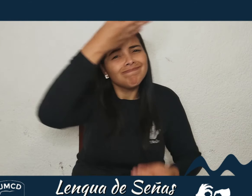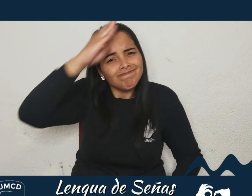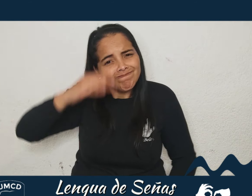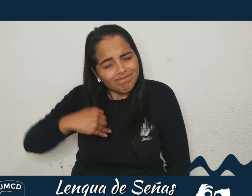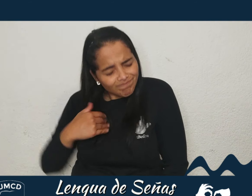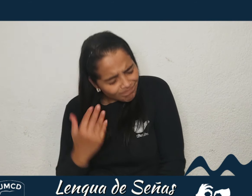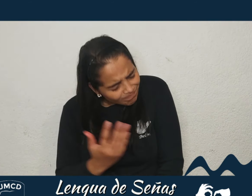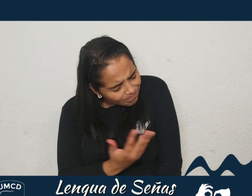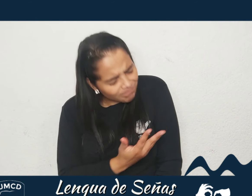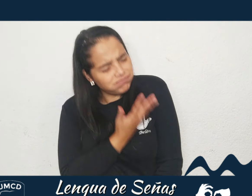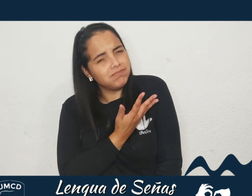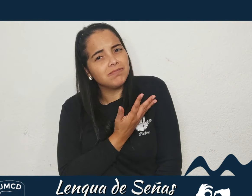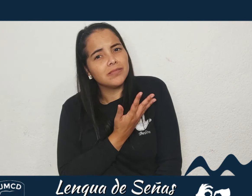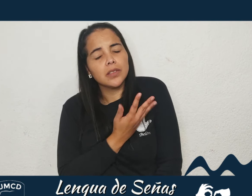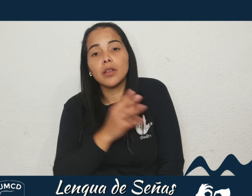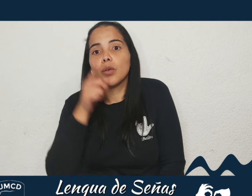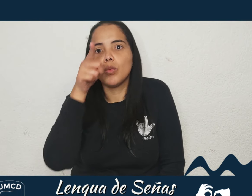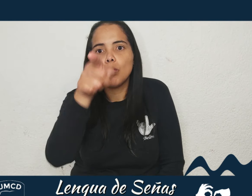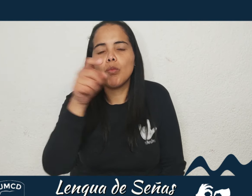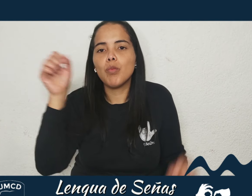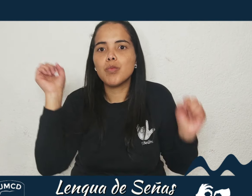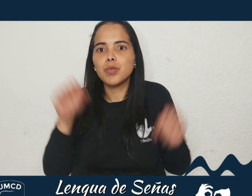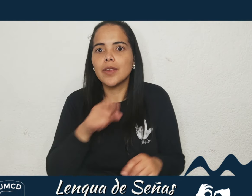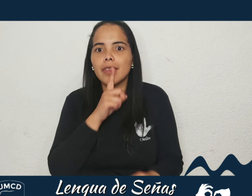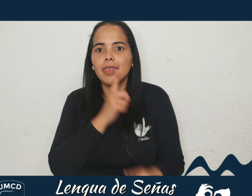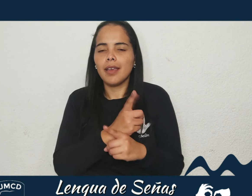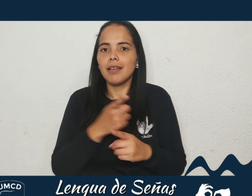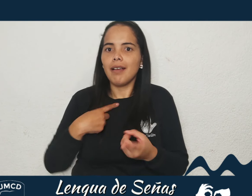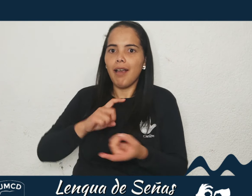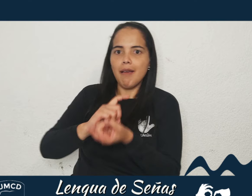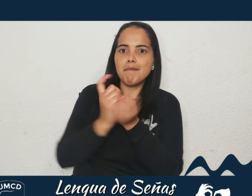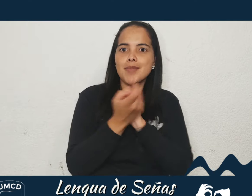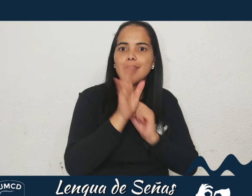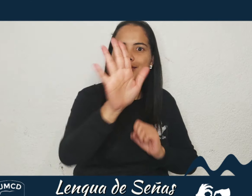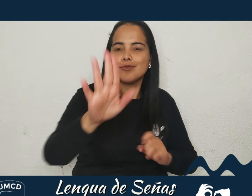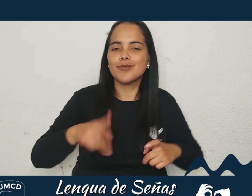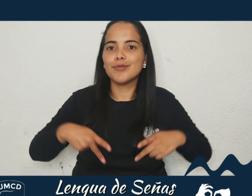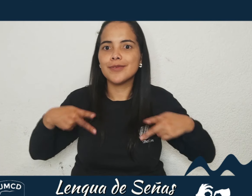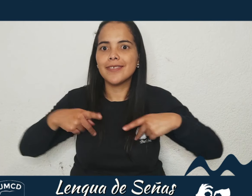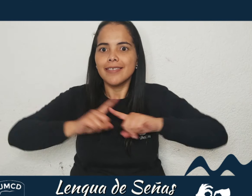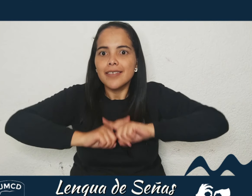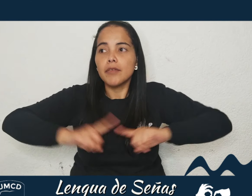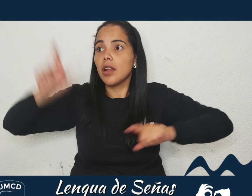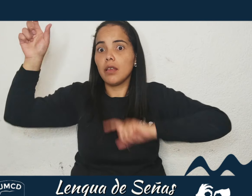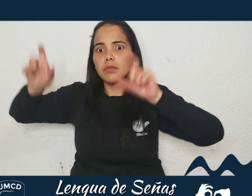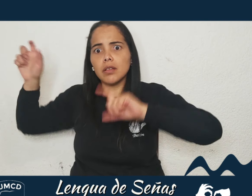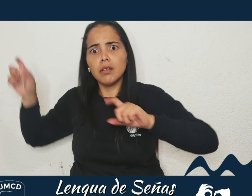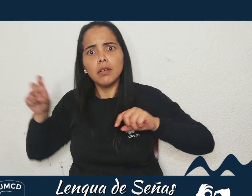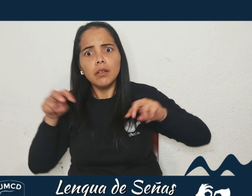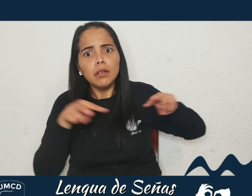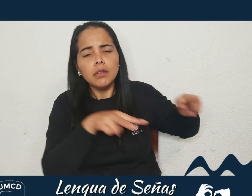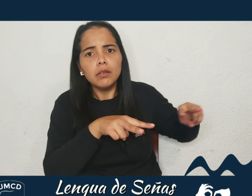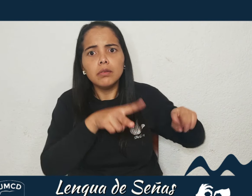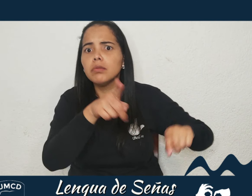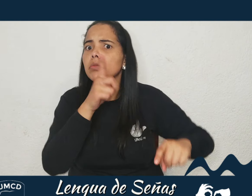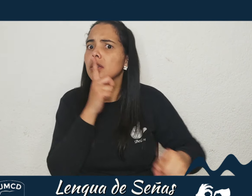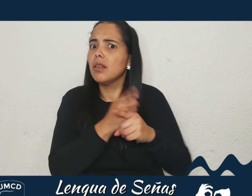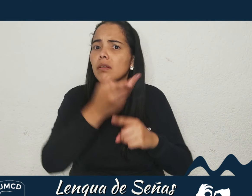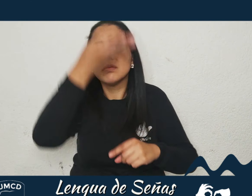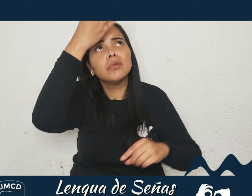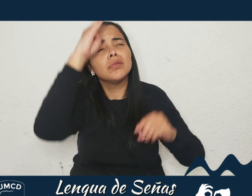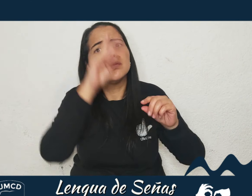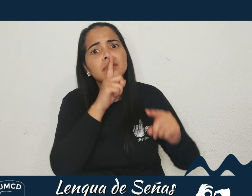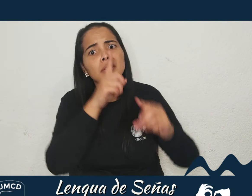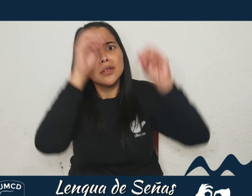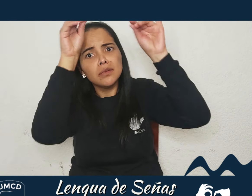toda confianza va a ser un testimonio muy grande para que la gente que está alrededor pueda ver a un